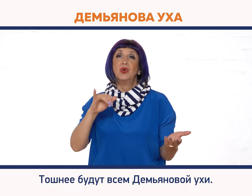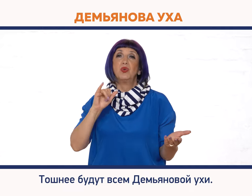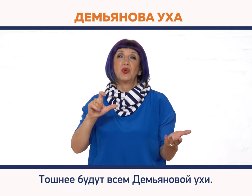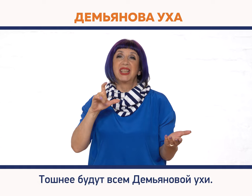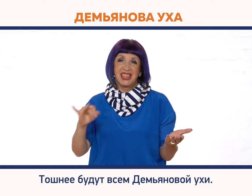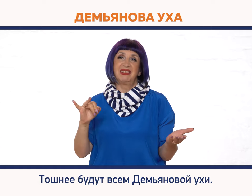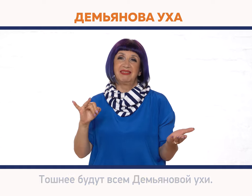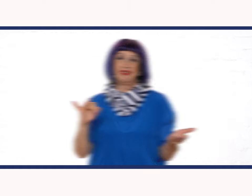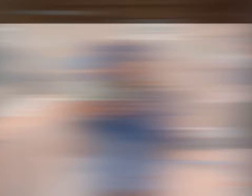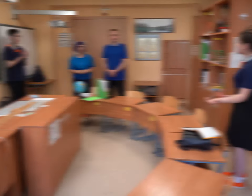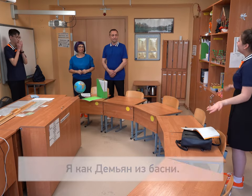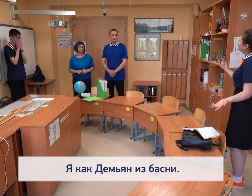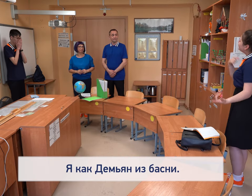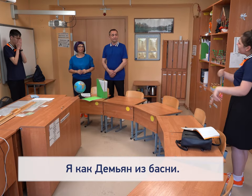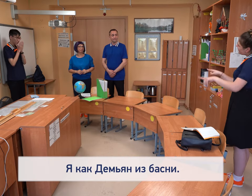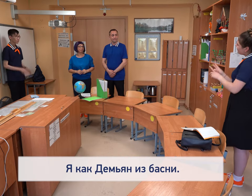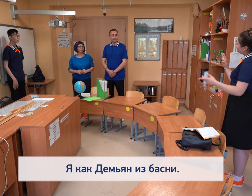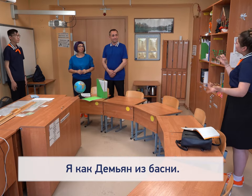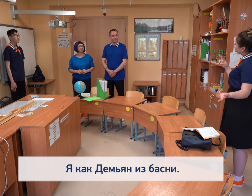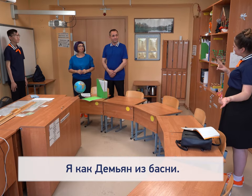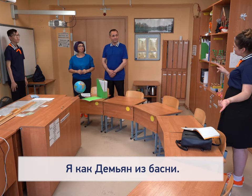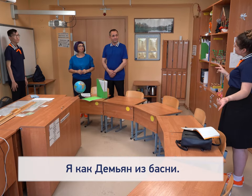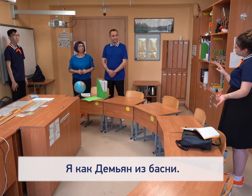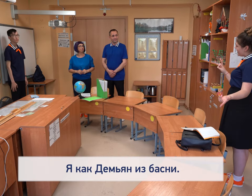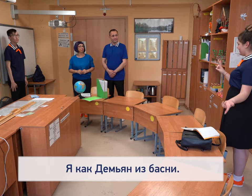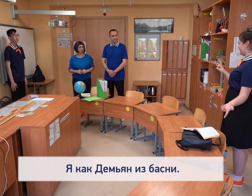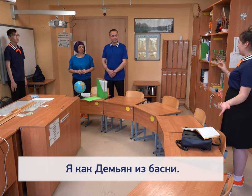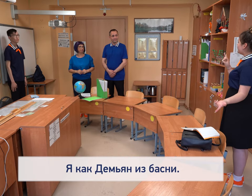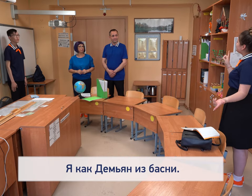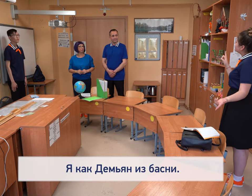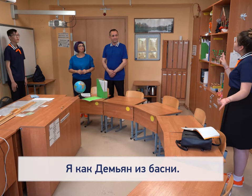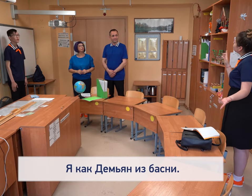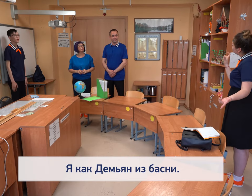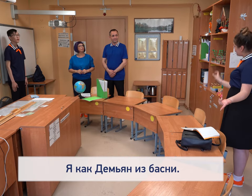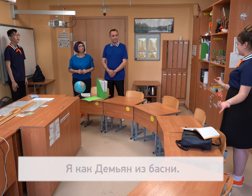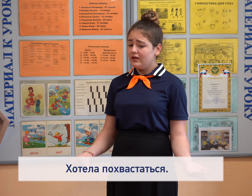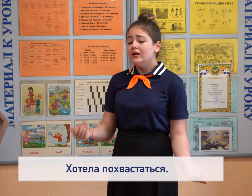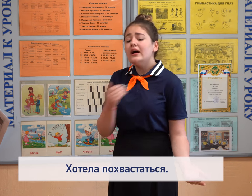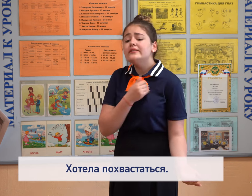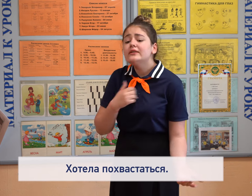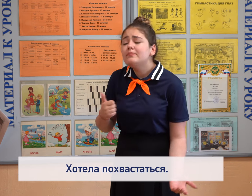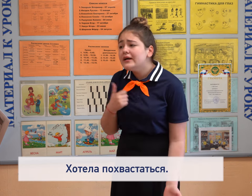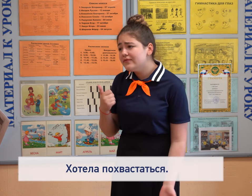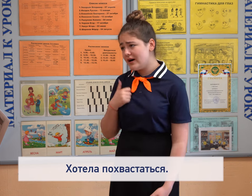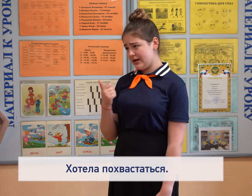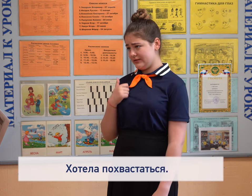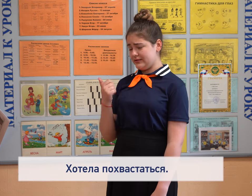Демьяновой ухи. Я как Демьян из басни хотела